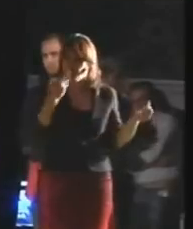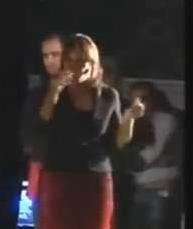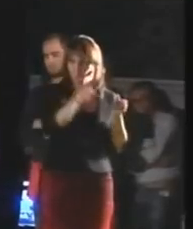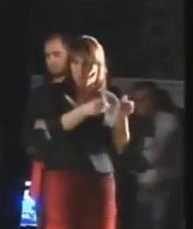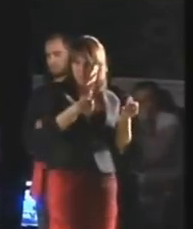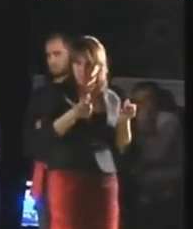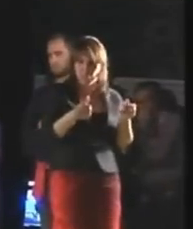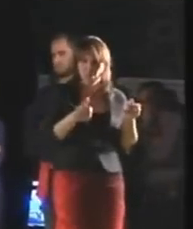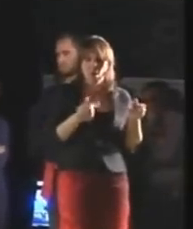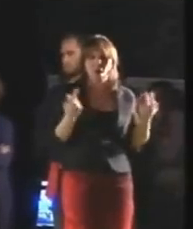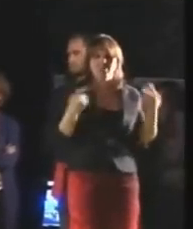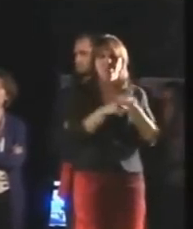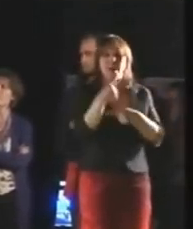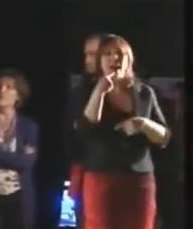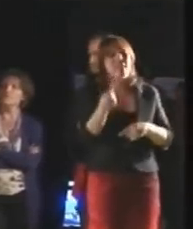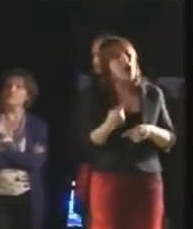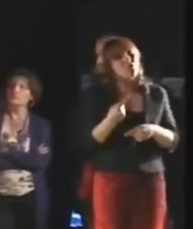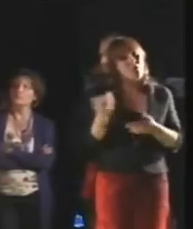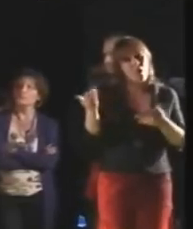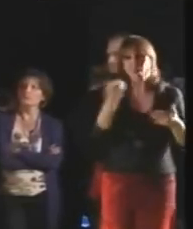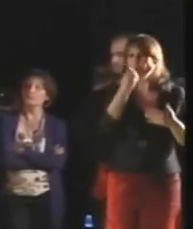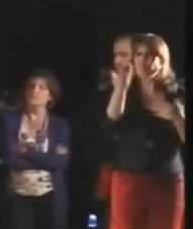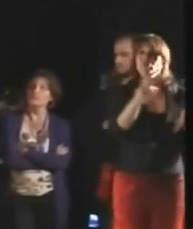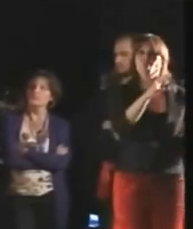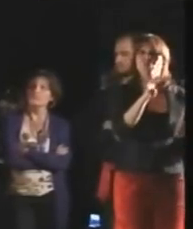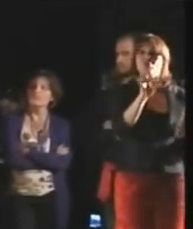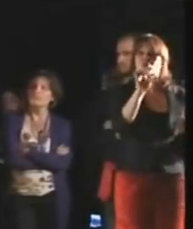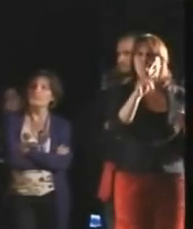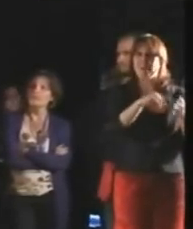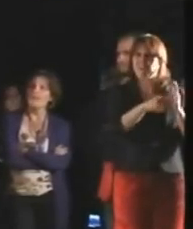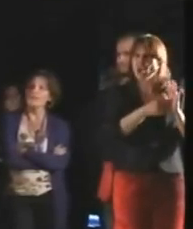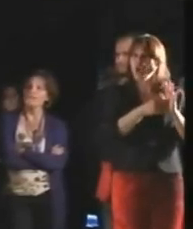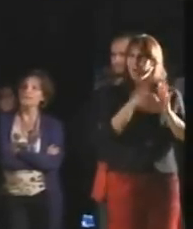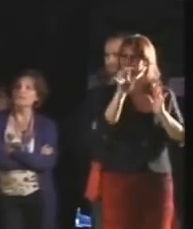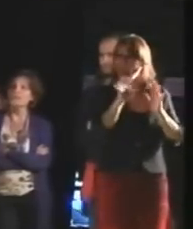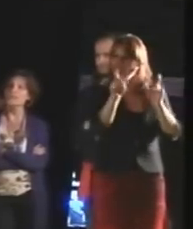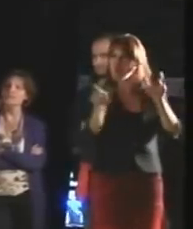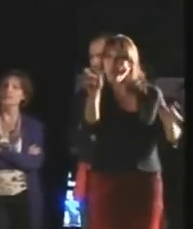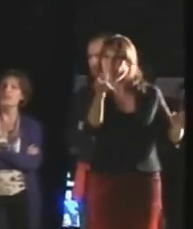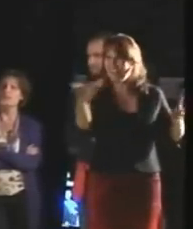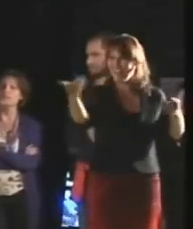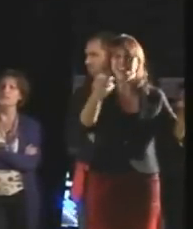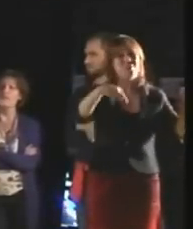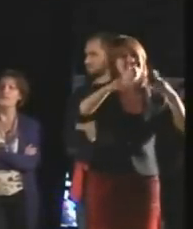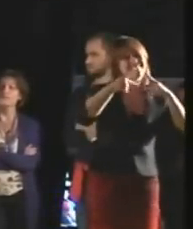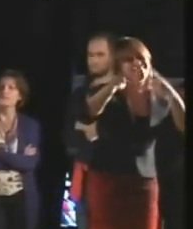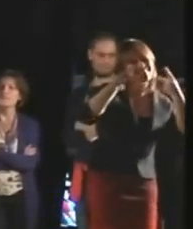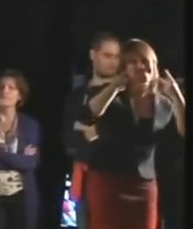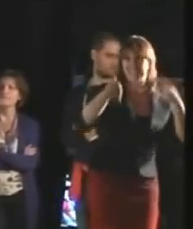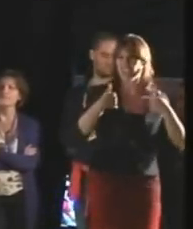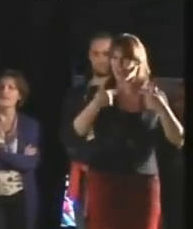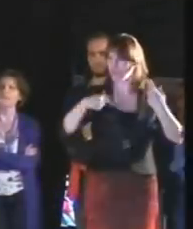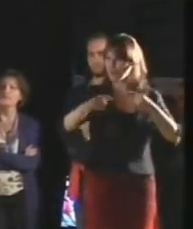detto, benvenuto a 450 milioni di europei, siamo tutti felici. C'erano già gli zingari